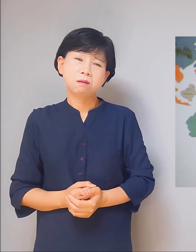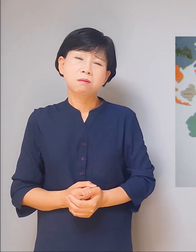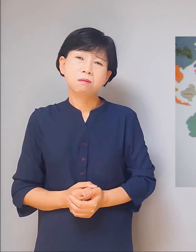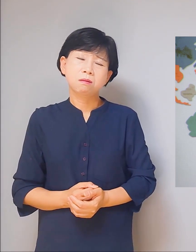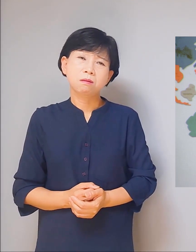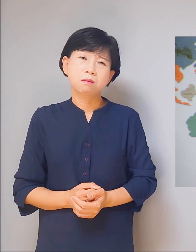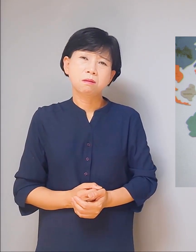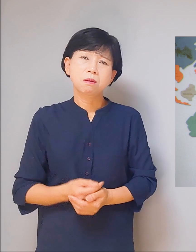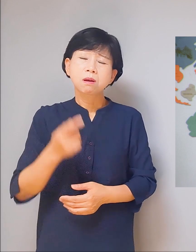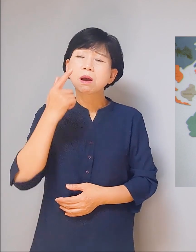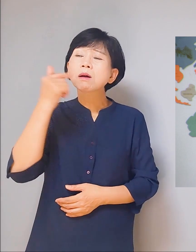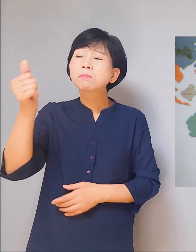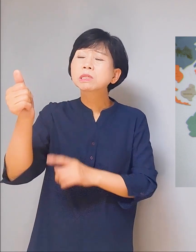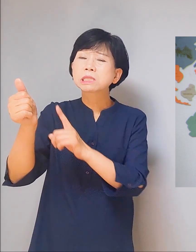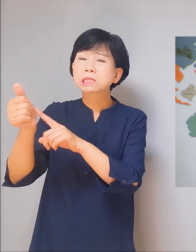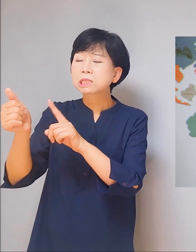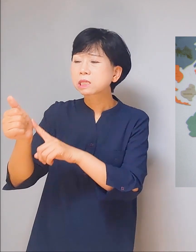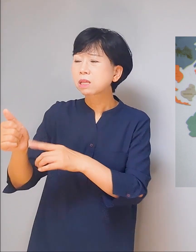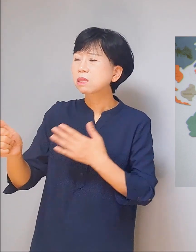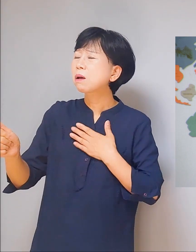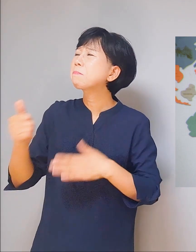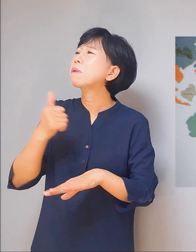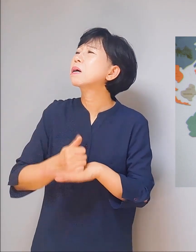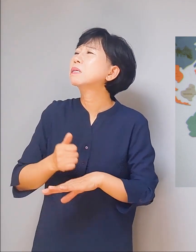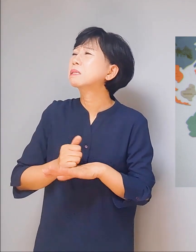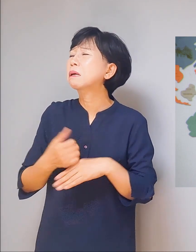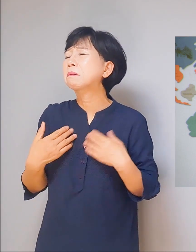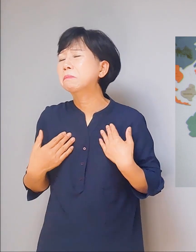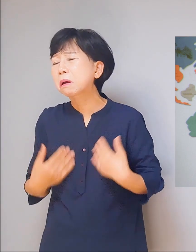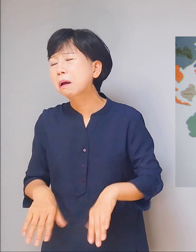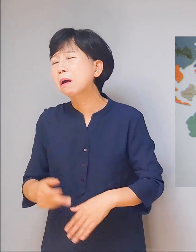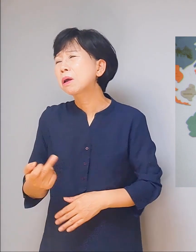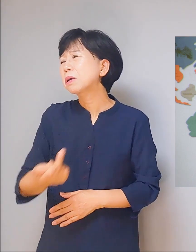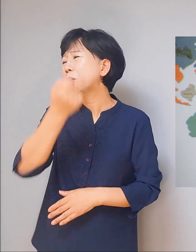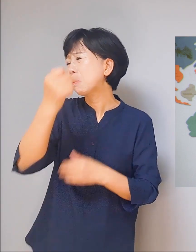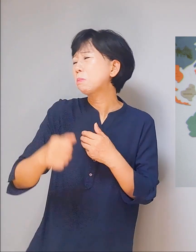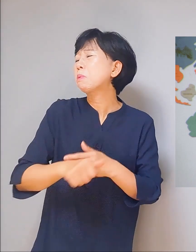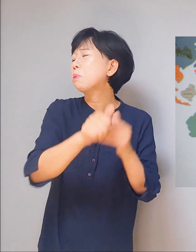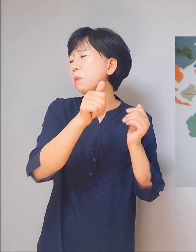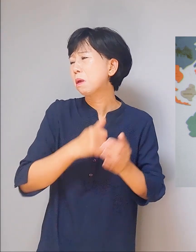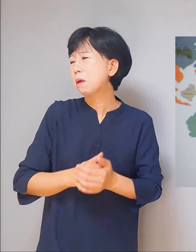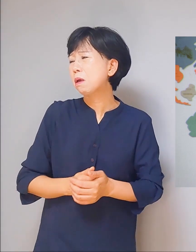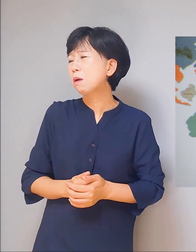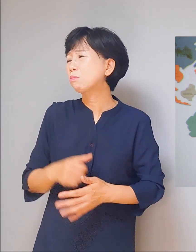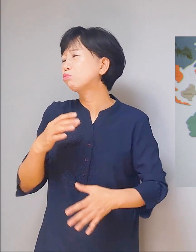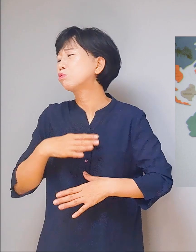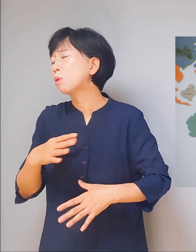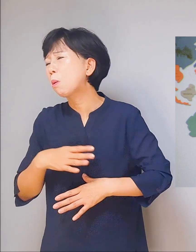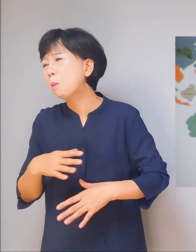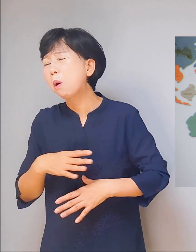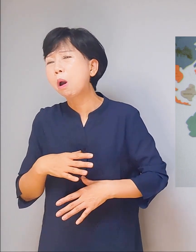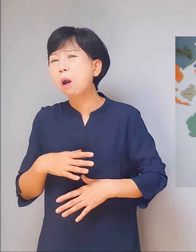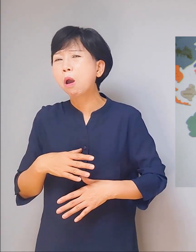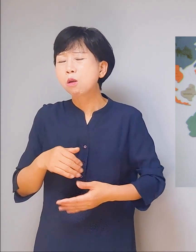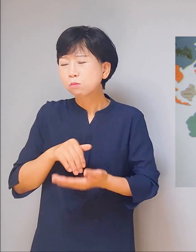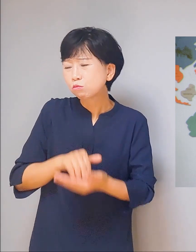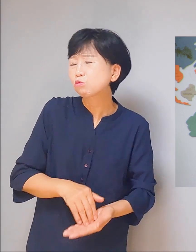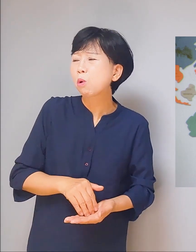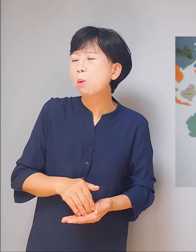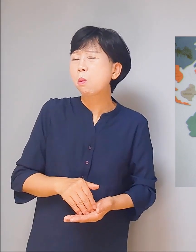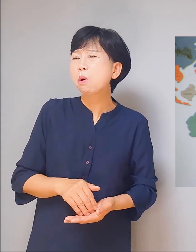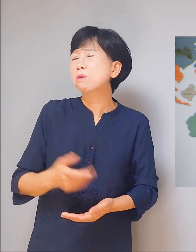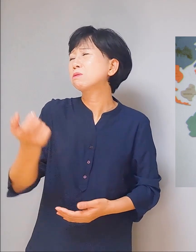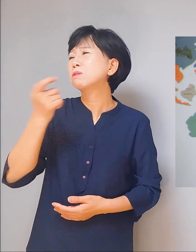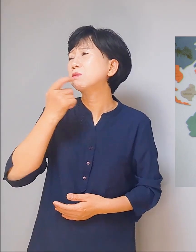이새에게 아버지 저 막내잖아요. 형님 보내세요. 무서워요. 이것도 무거워요. 가기